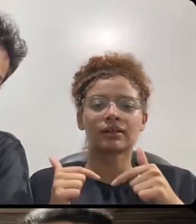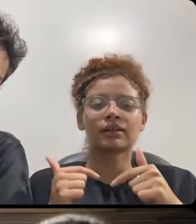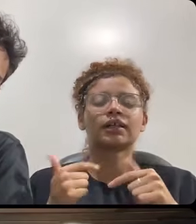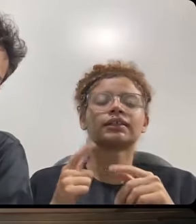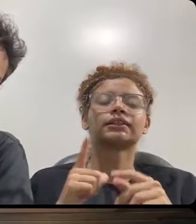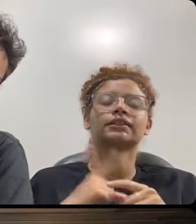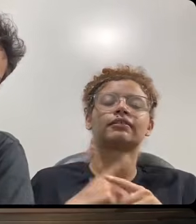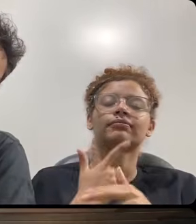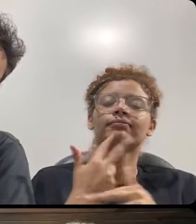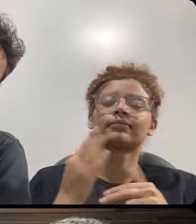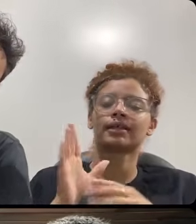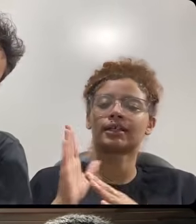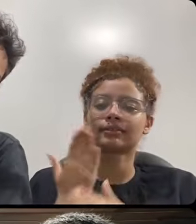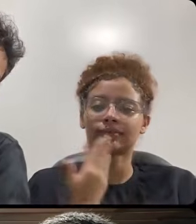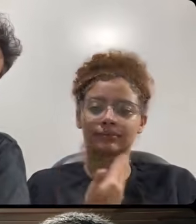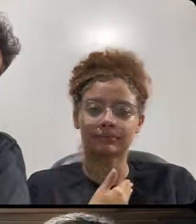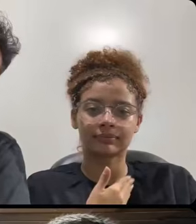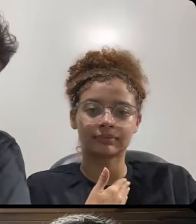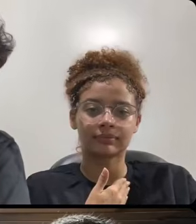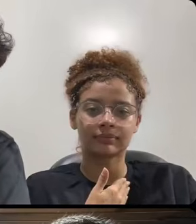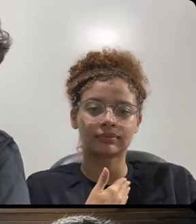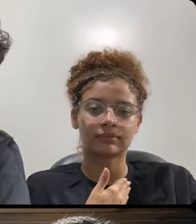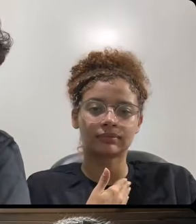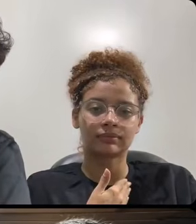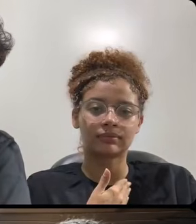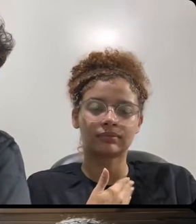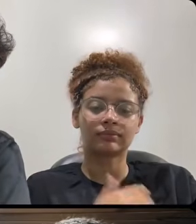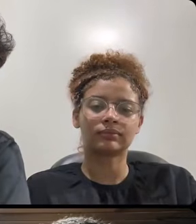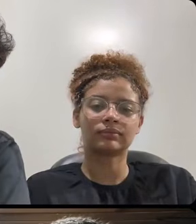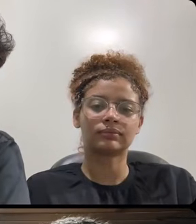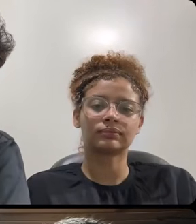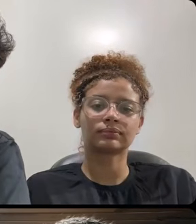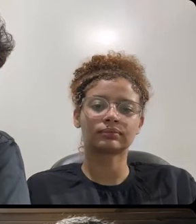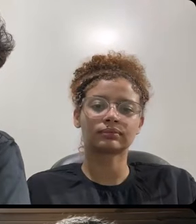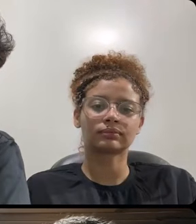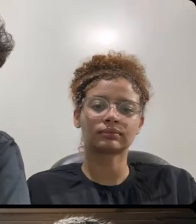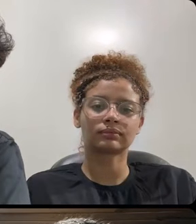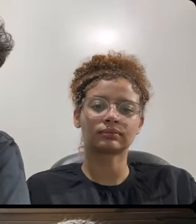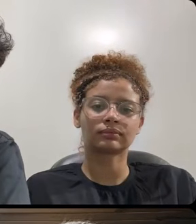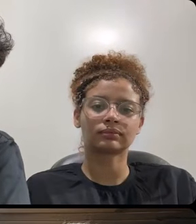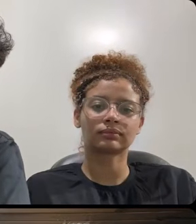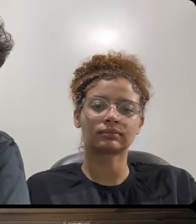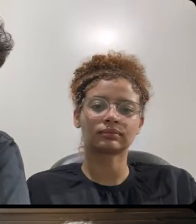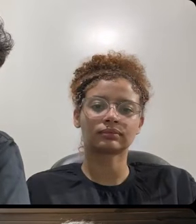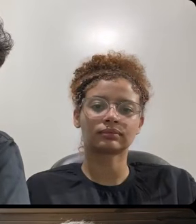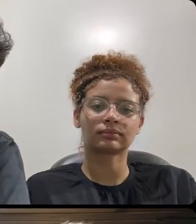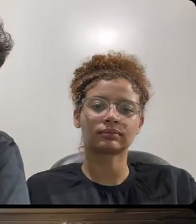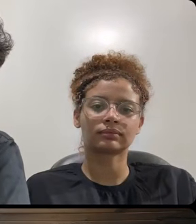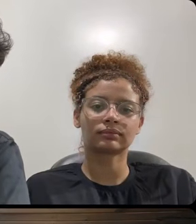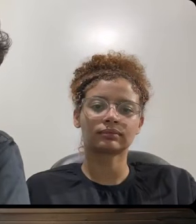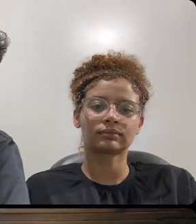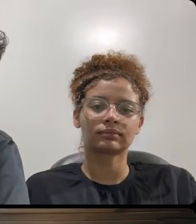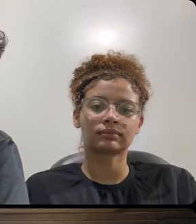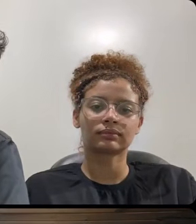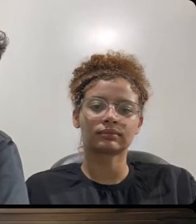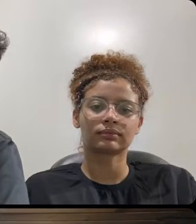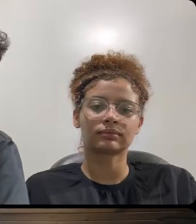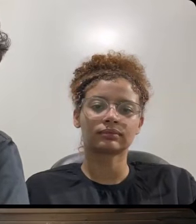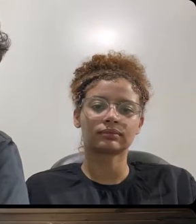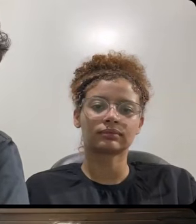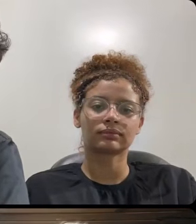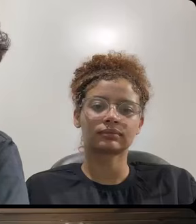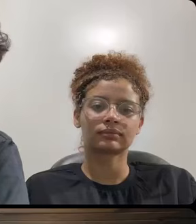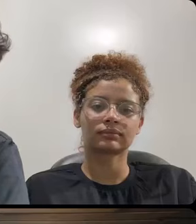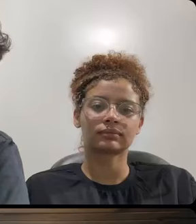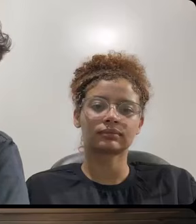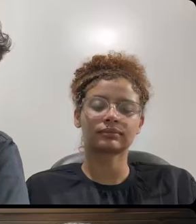amigos também, né? Eu acho benção, entendeu? Então, ele tinha um momento dele